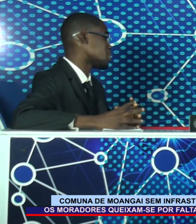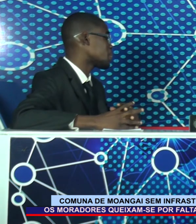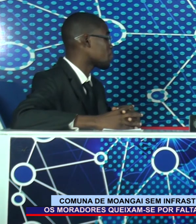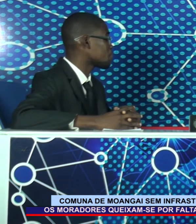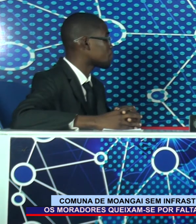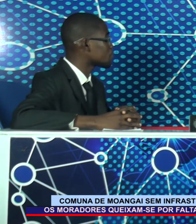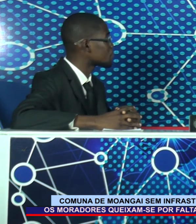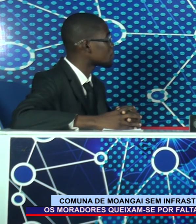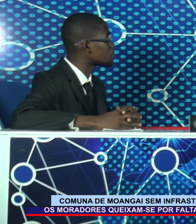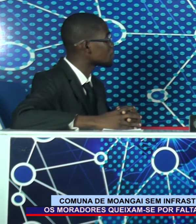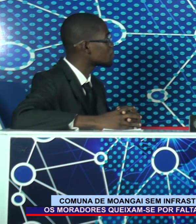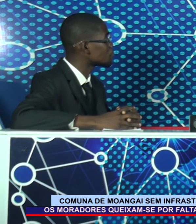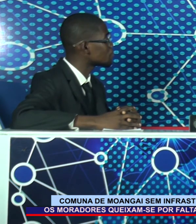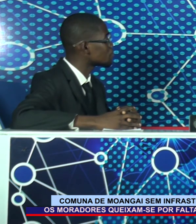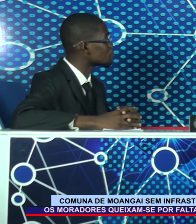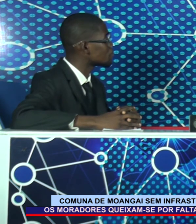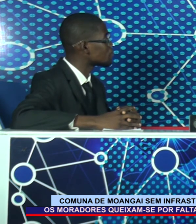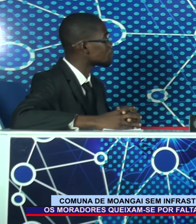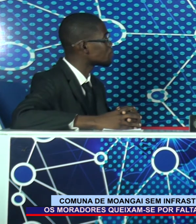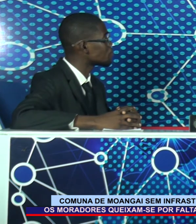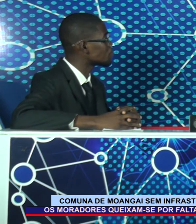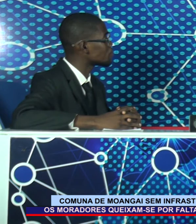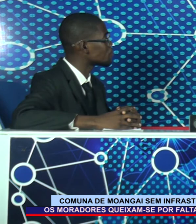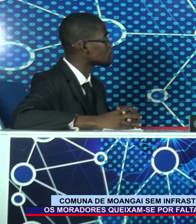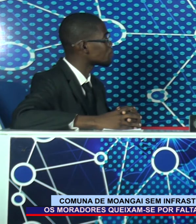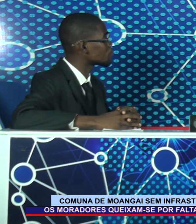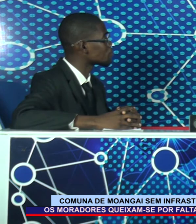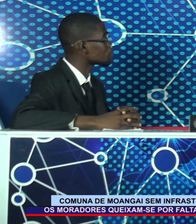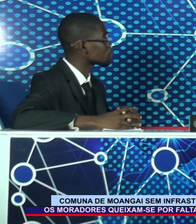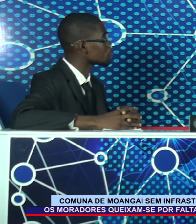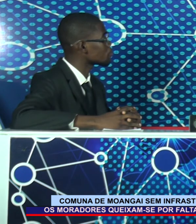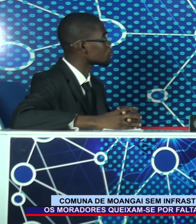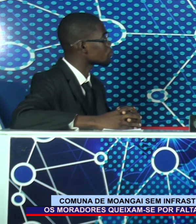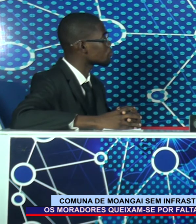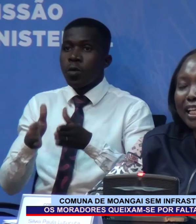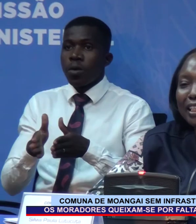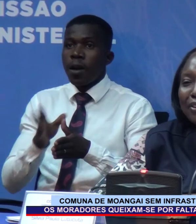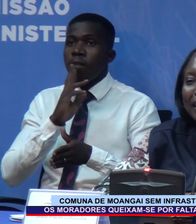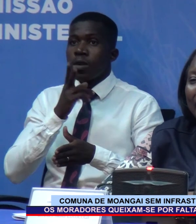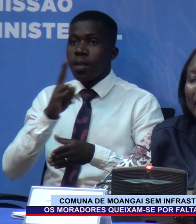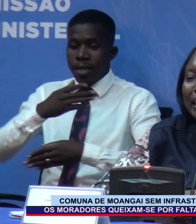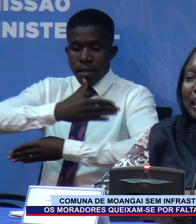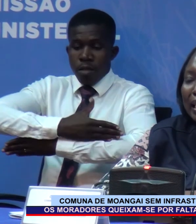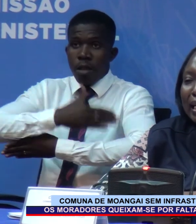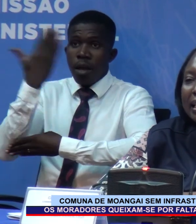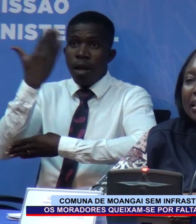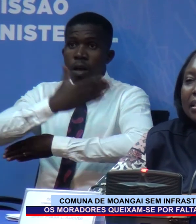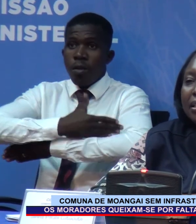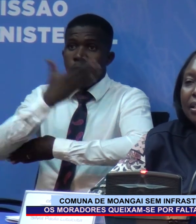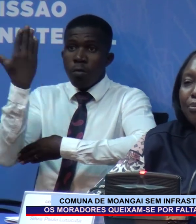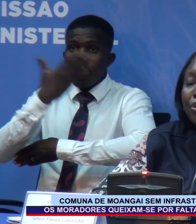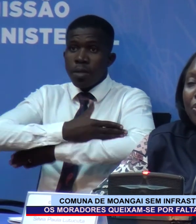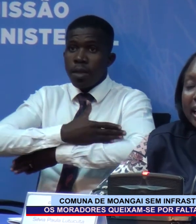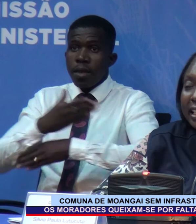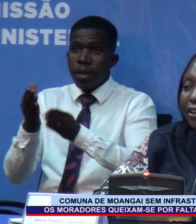oportunidade para tal. Adão Jorge, é assim, nem sempre que quem tem formação tem habilidades e capacidades,